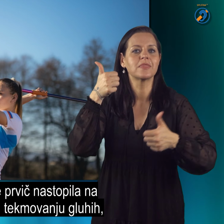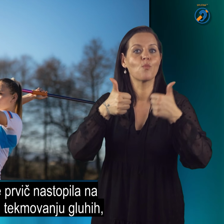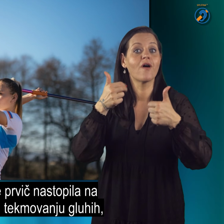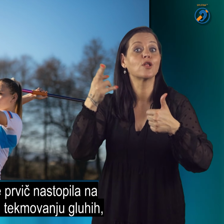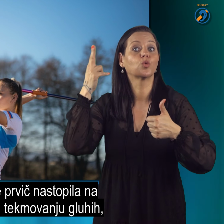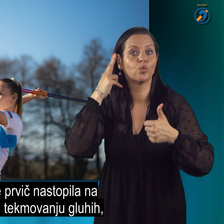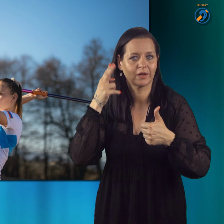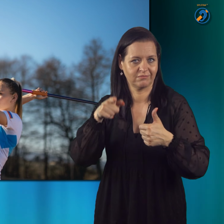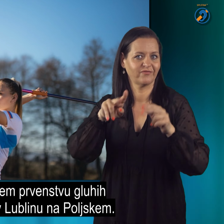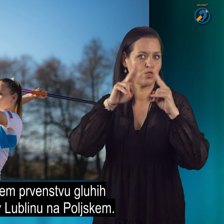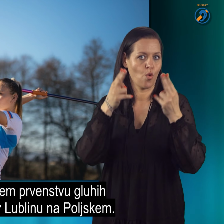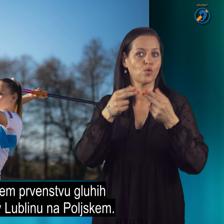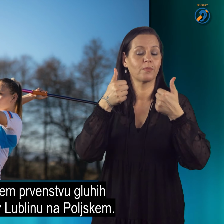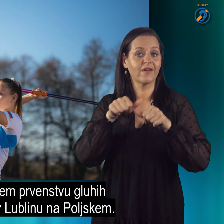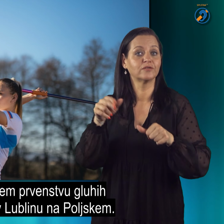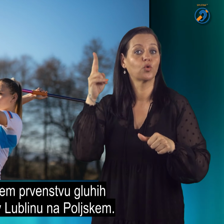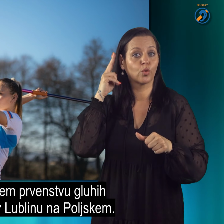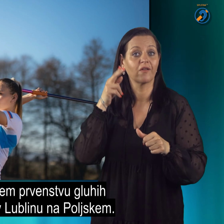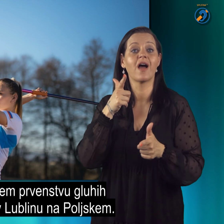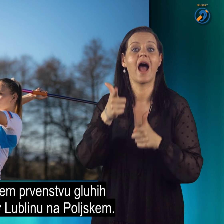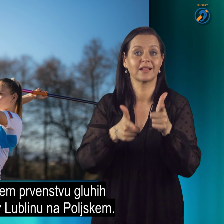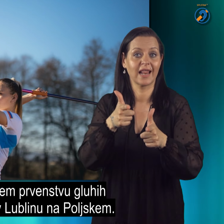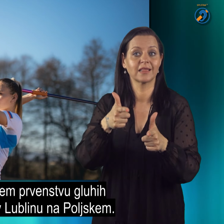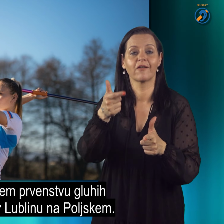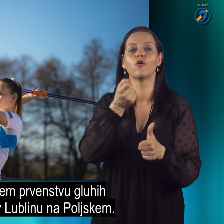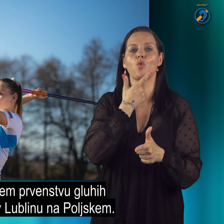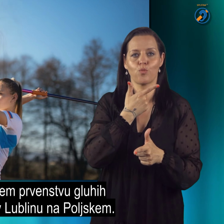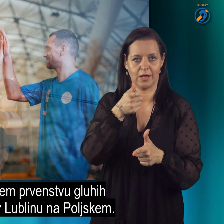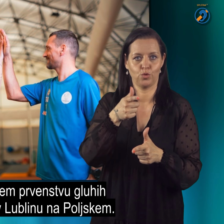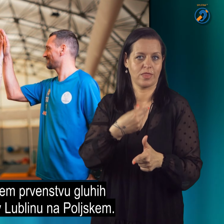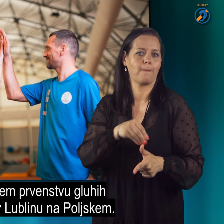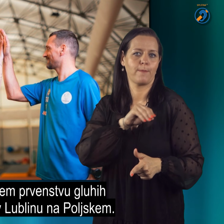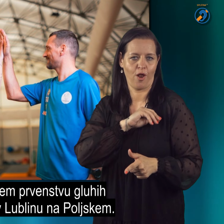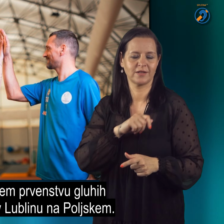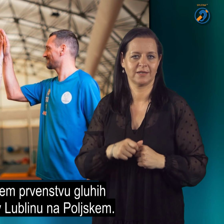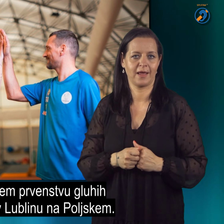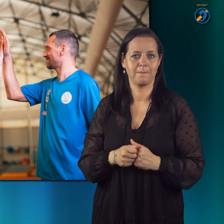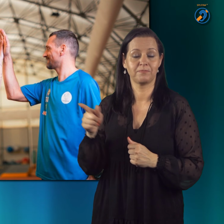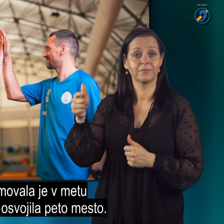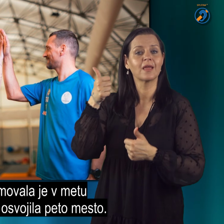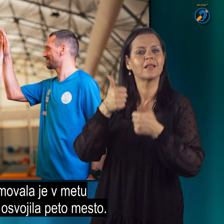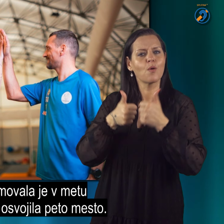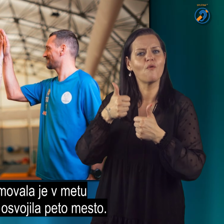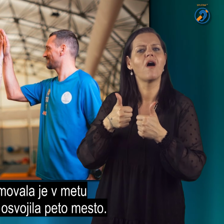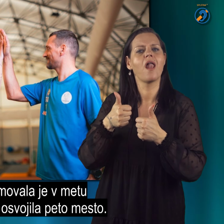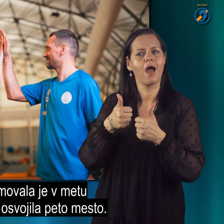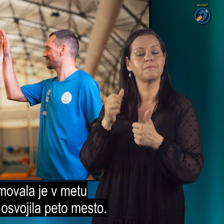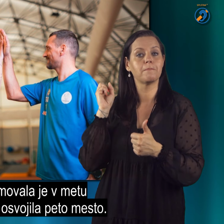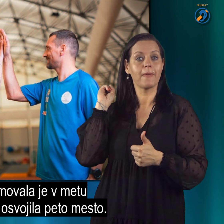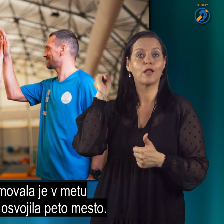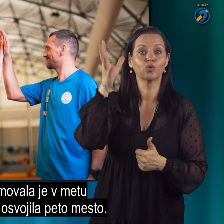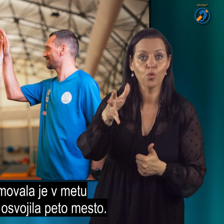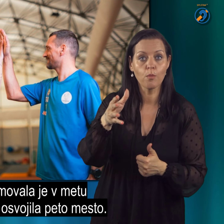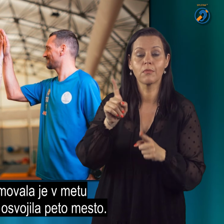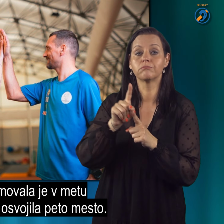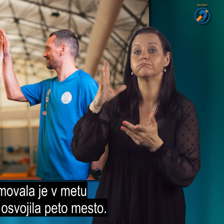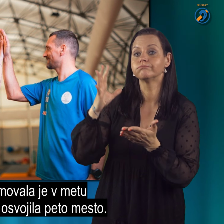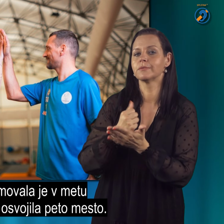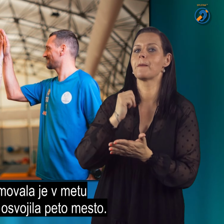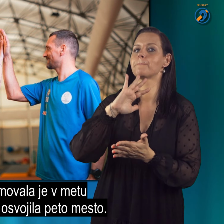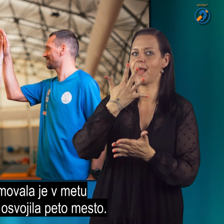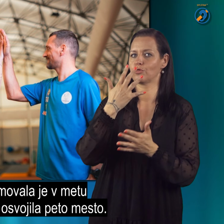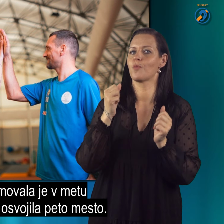velikem tekmovanju gluhih, svetovnem prvenstvu gluhih v atletiki v Lublinu na Poljskem. Tekmovala je v metu kopja in